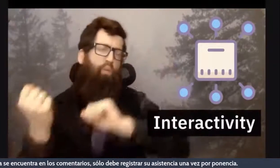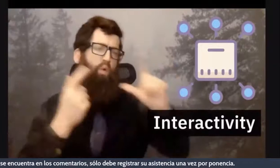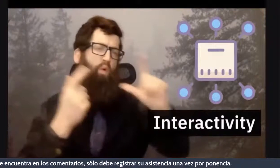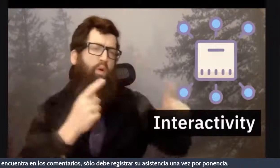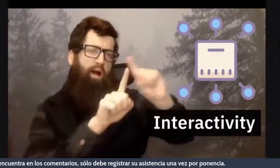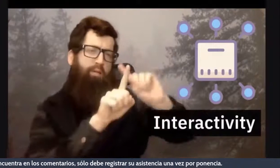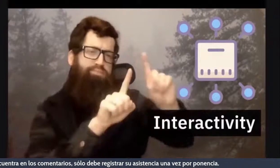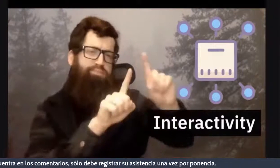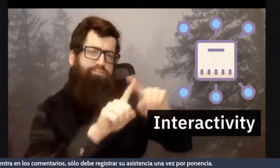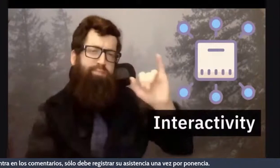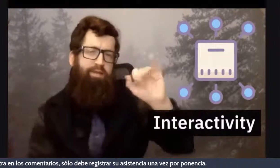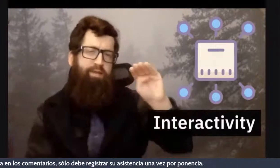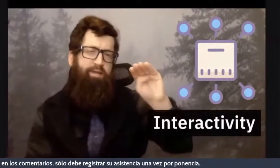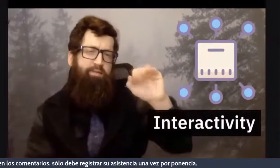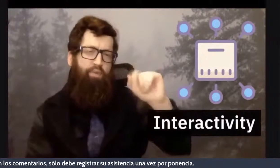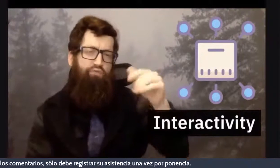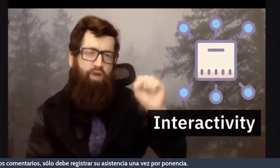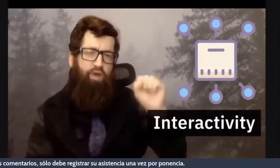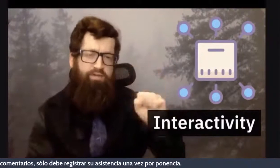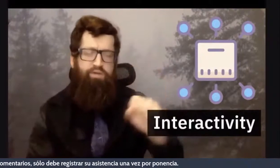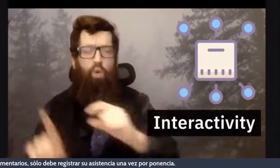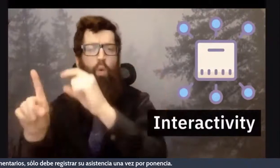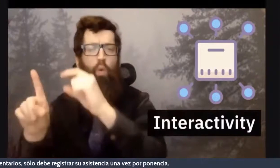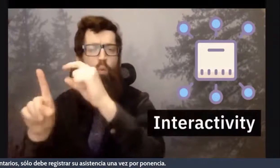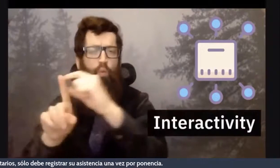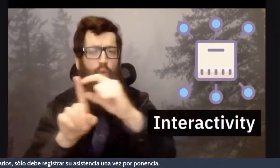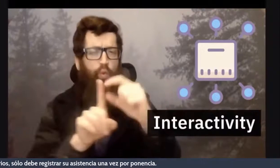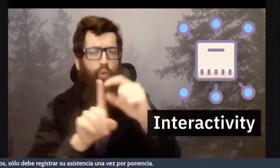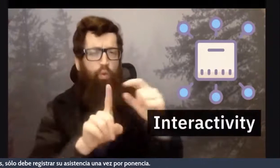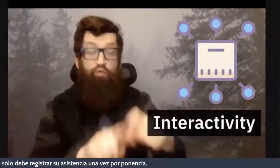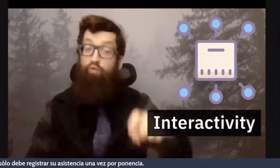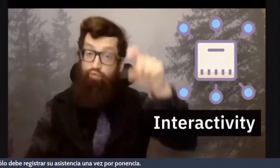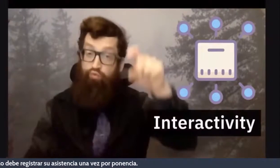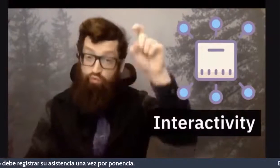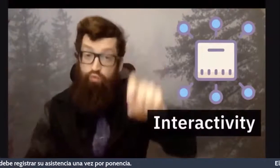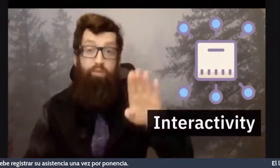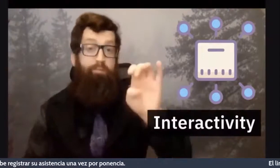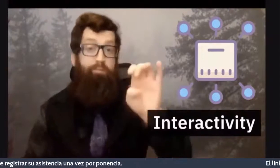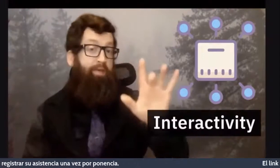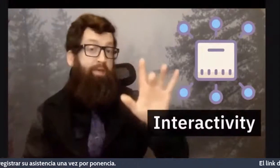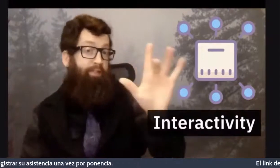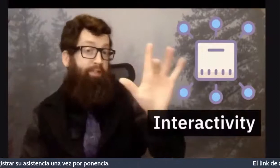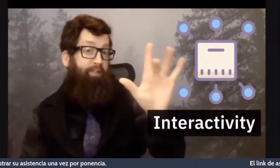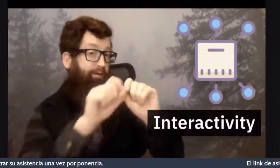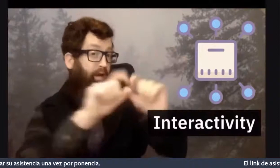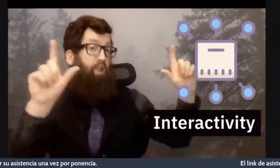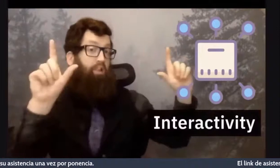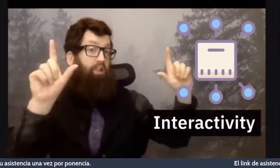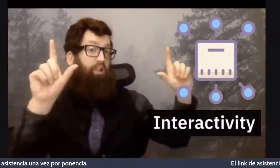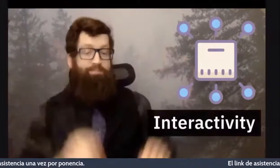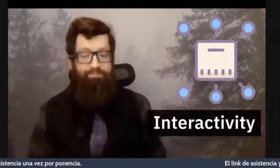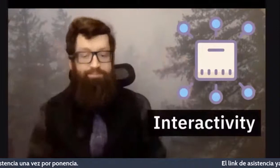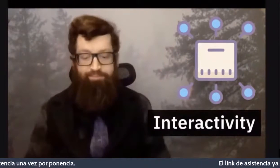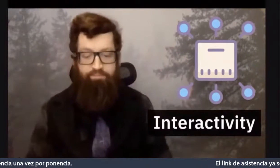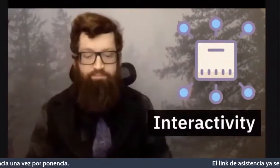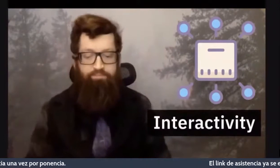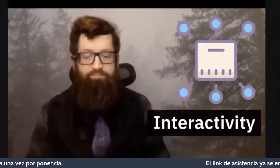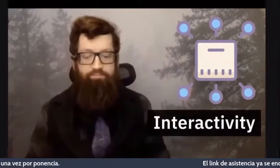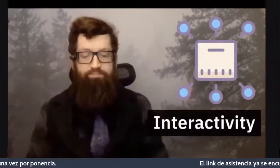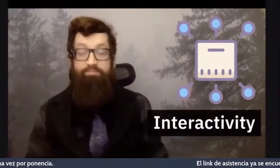puedan tener vínculo con el contenido suplementario y que pueden ser definiciones de vocabulario, ejemplos adicionales del